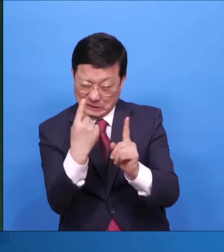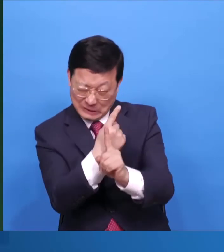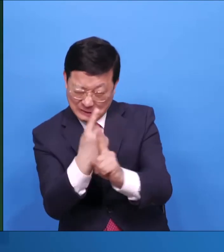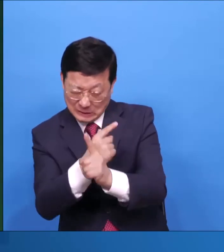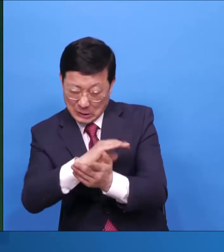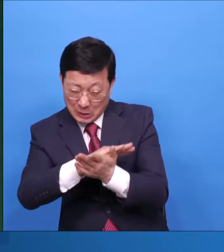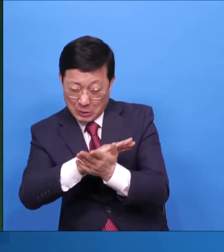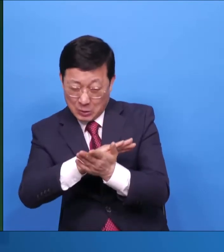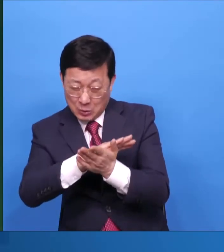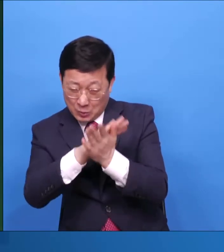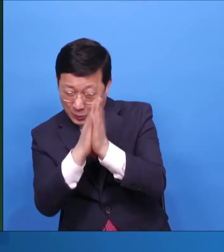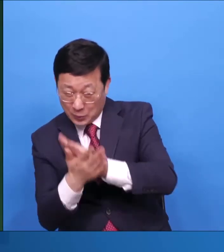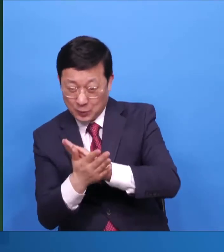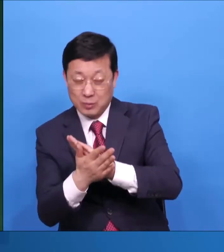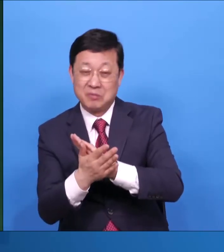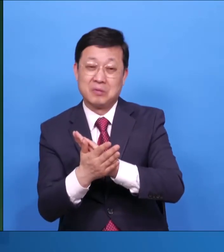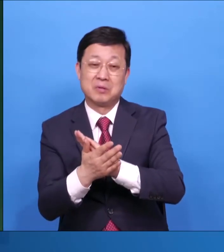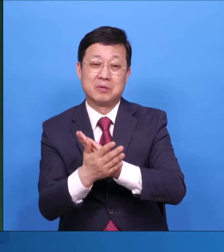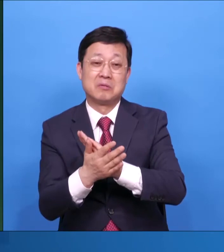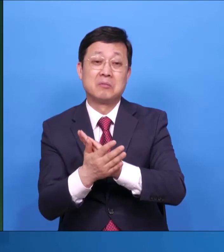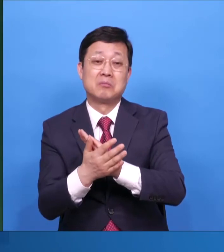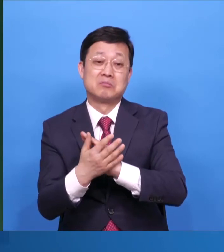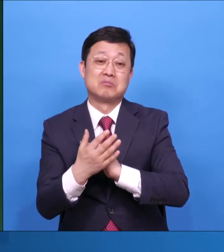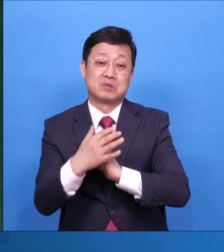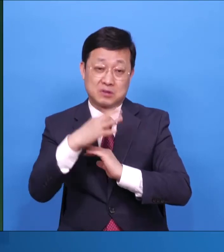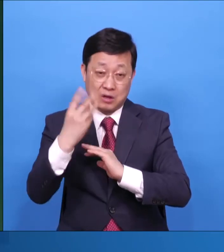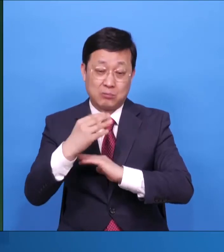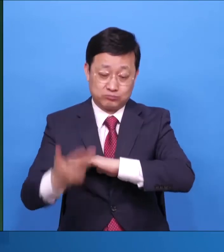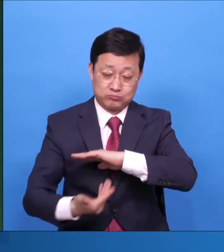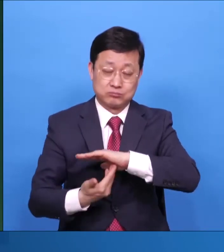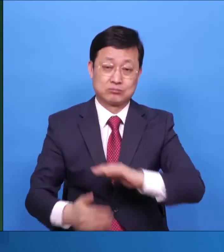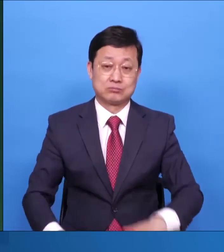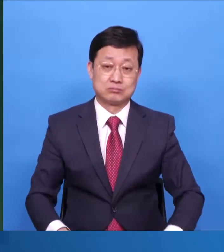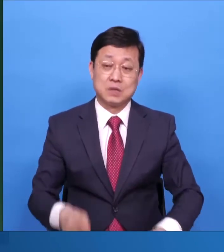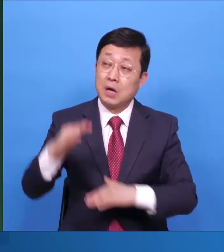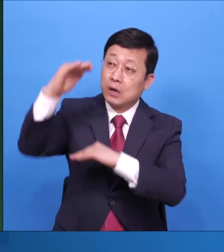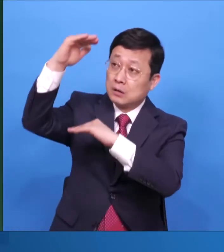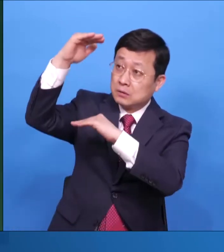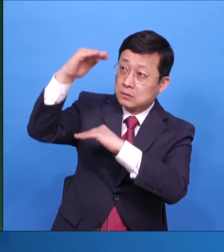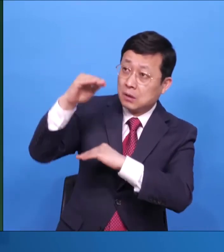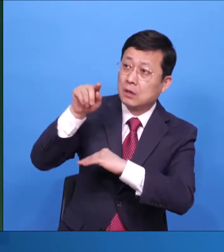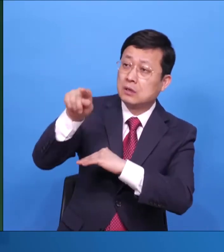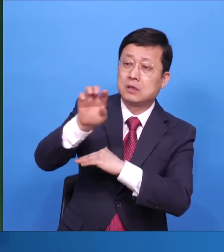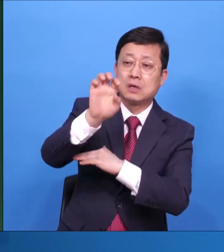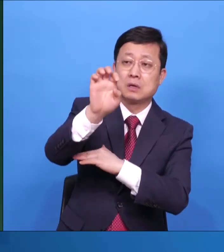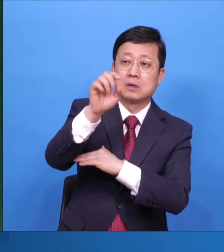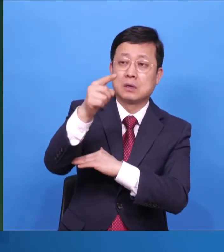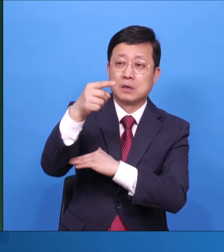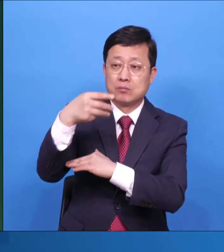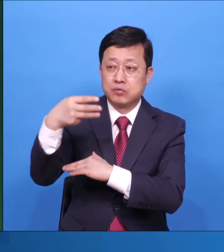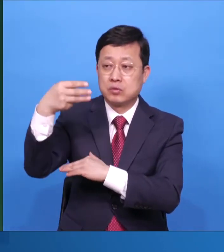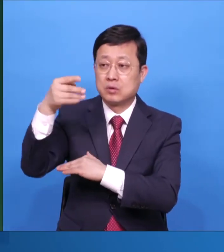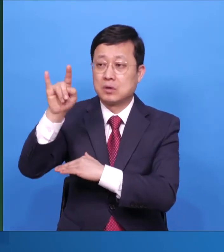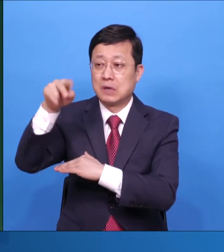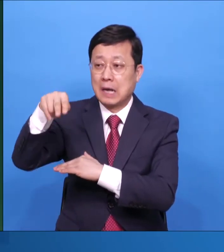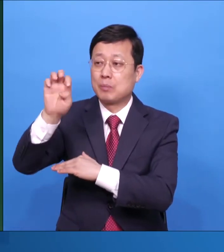pero sanó todas esas secuelas que habían. 이게 플랫폼입니다. Esto es una plataforma. 뭐가 플랫폼이